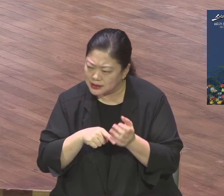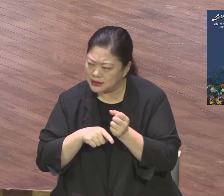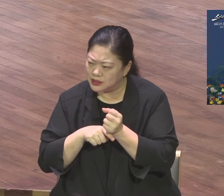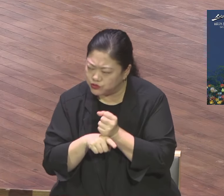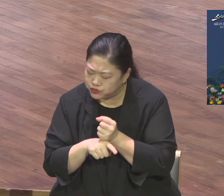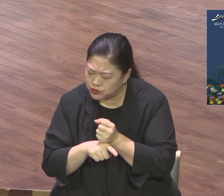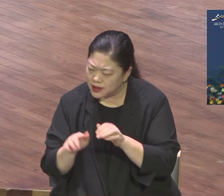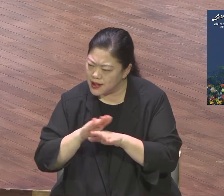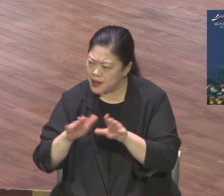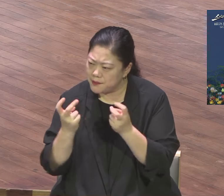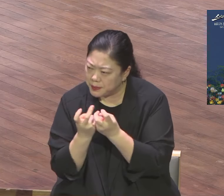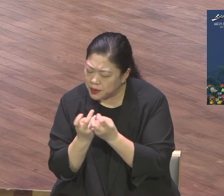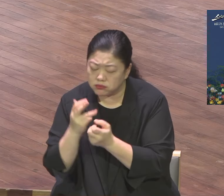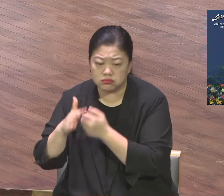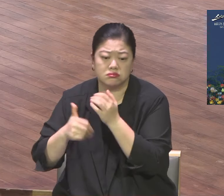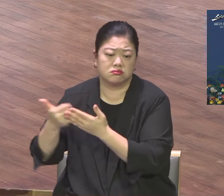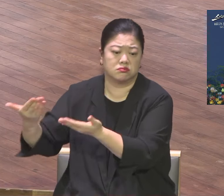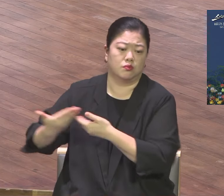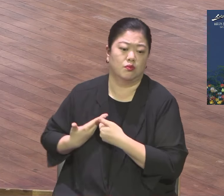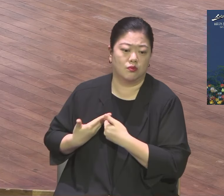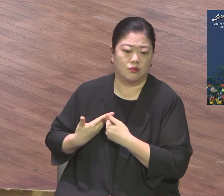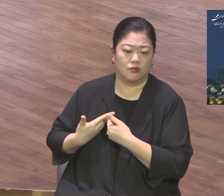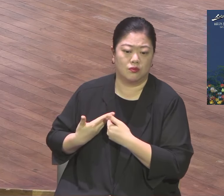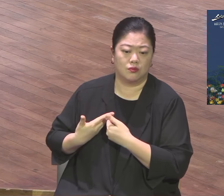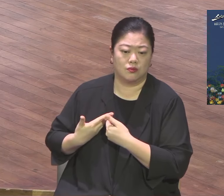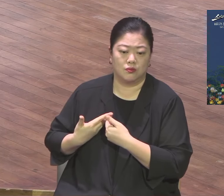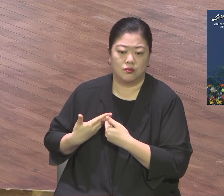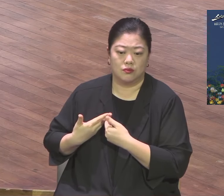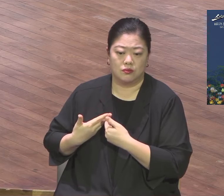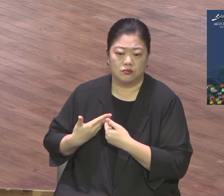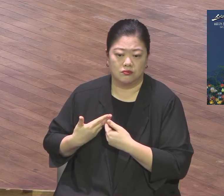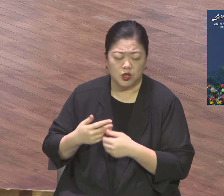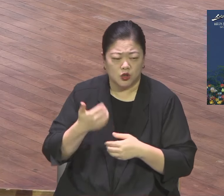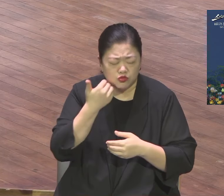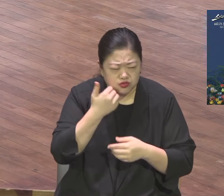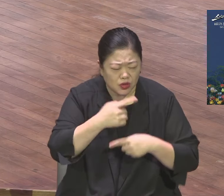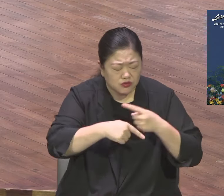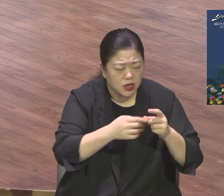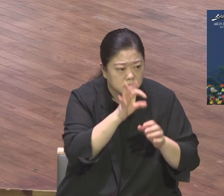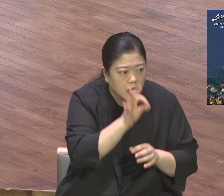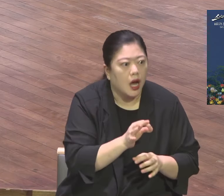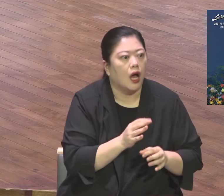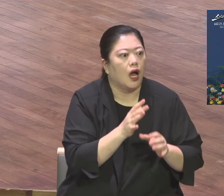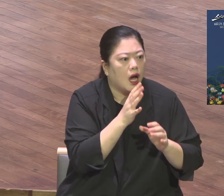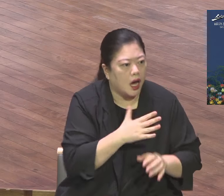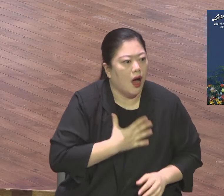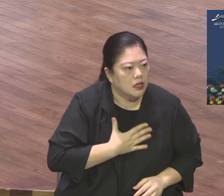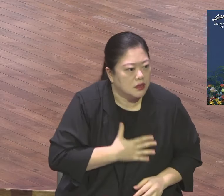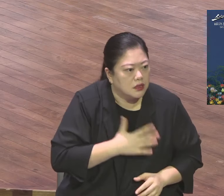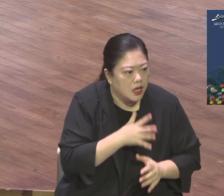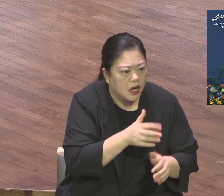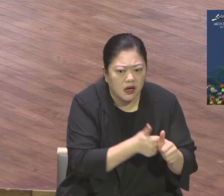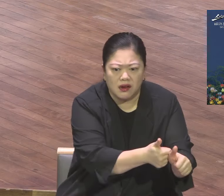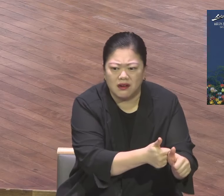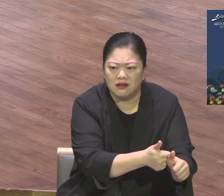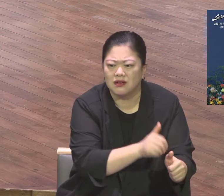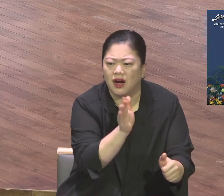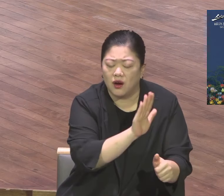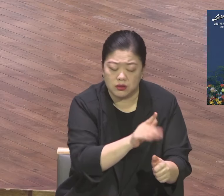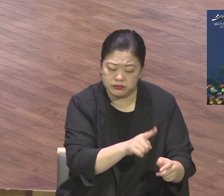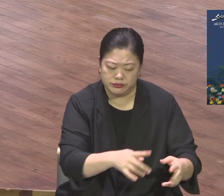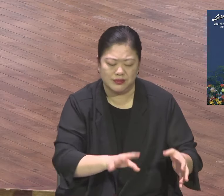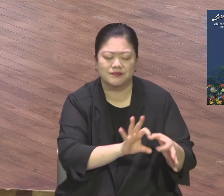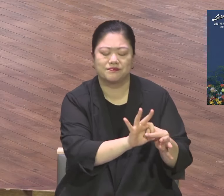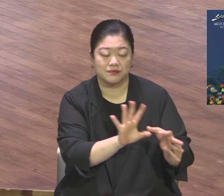사람 바라보지 않고, 사람 말을 더 듣고 영향받는 것이 아니고, 오직 성령 충만함을